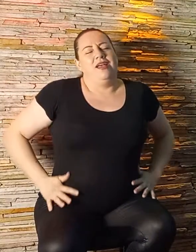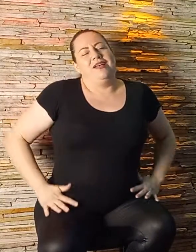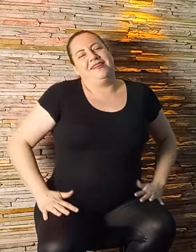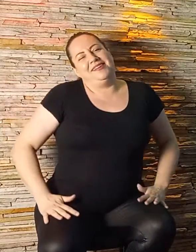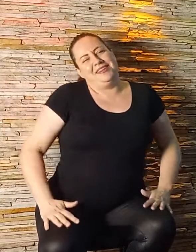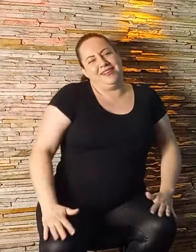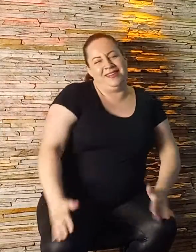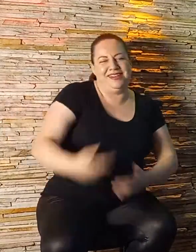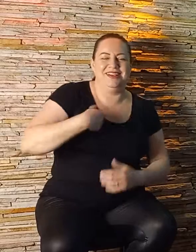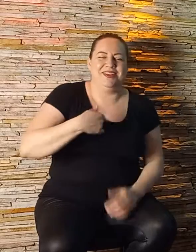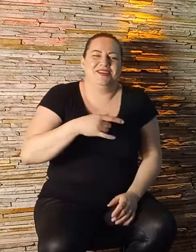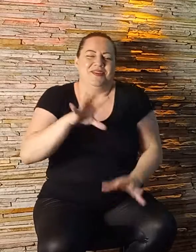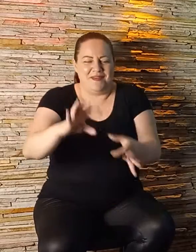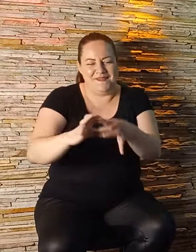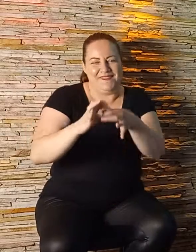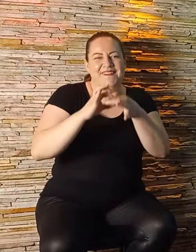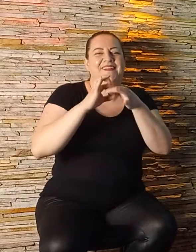para mim